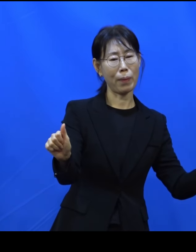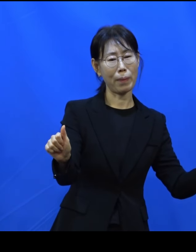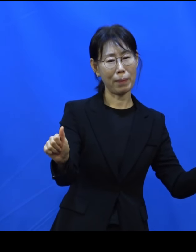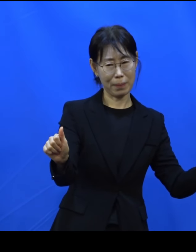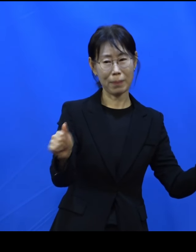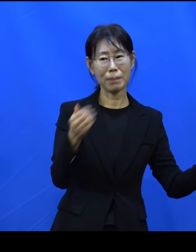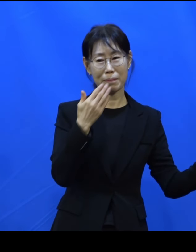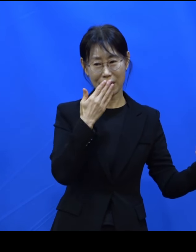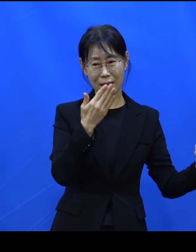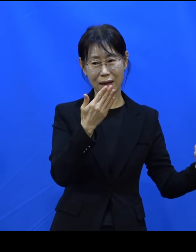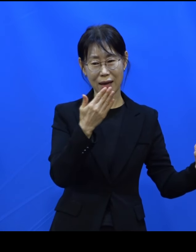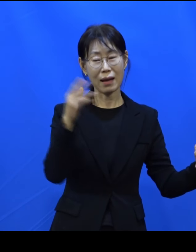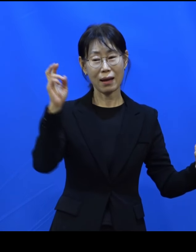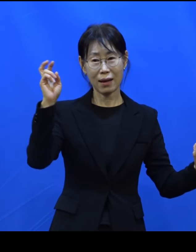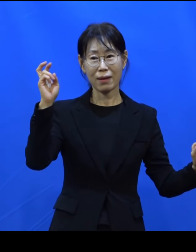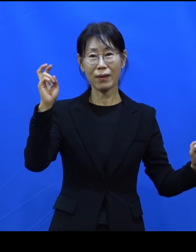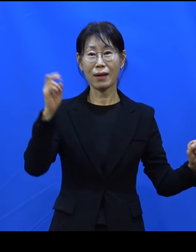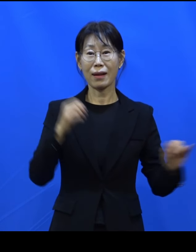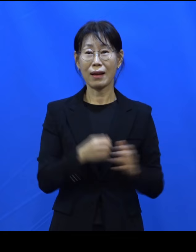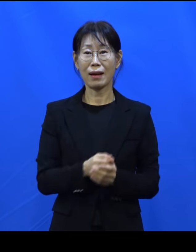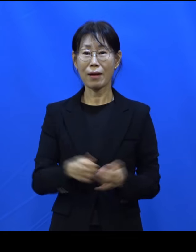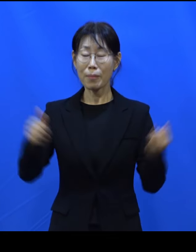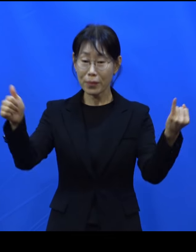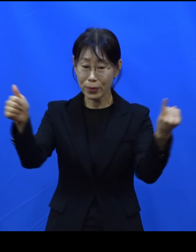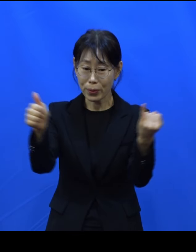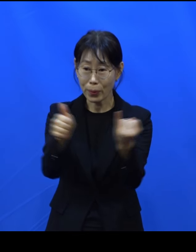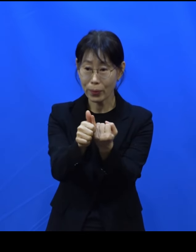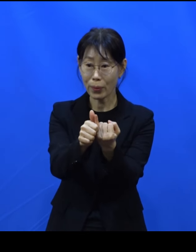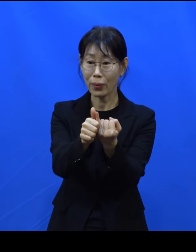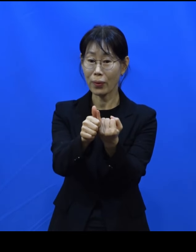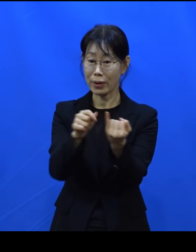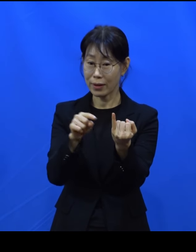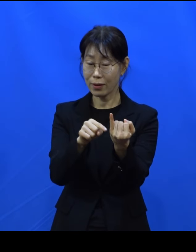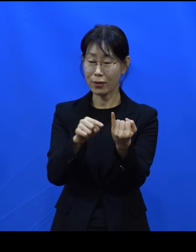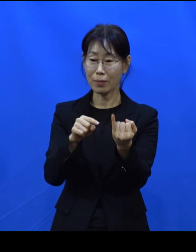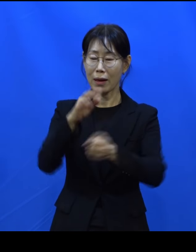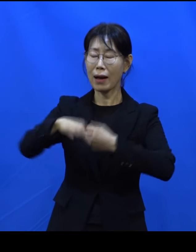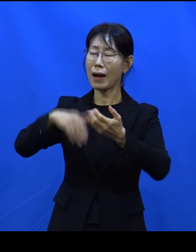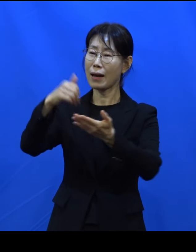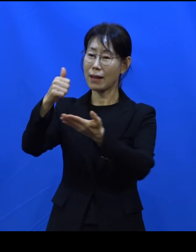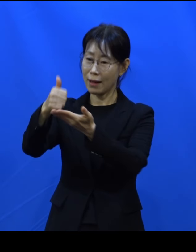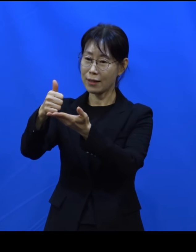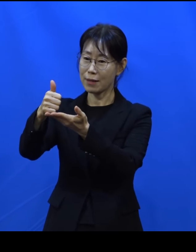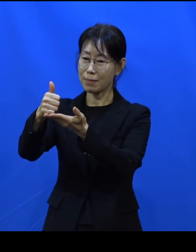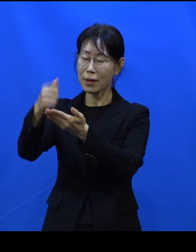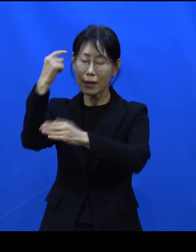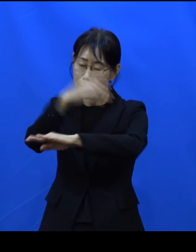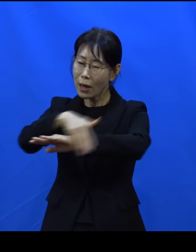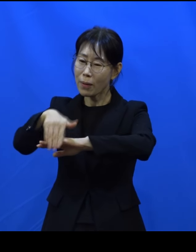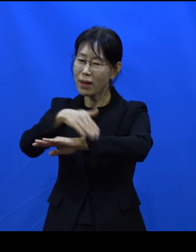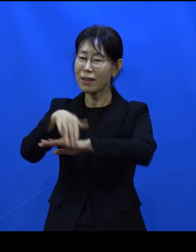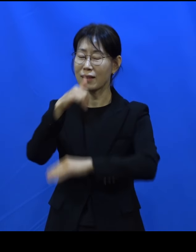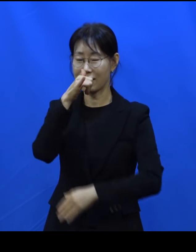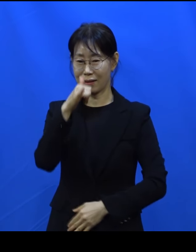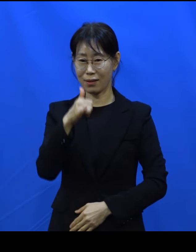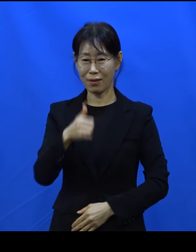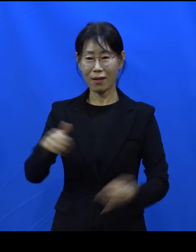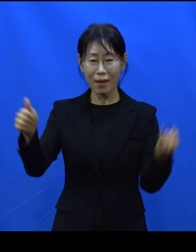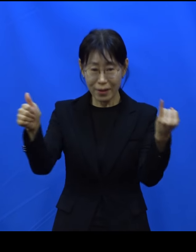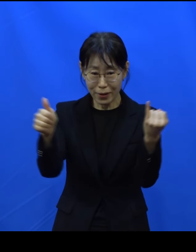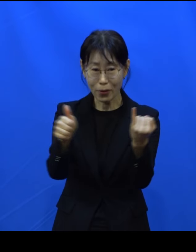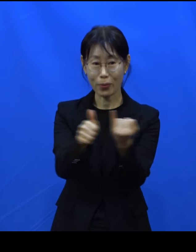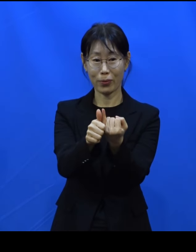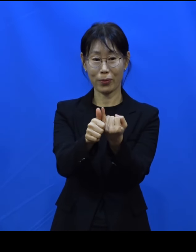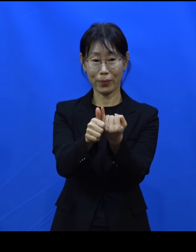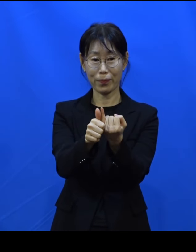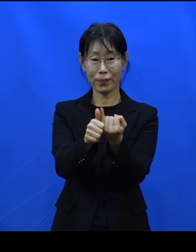있습니다. 어찌됐든 이 결혼은 하나님이 정해주신 너무도 귀중한 일입니다. 그래서 이 결혼을